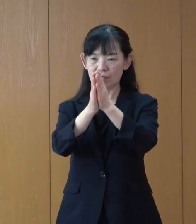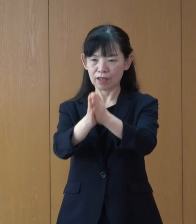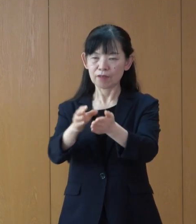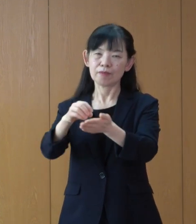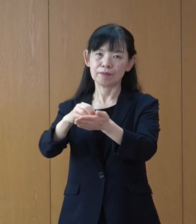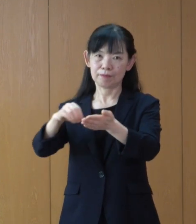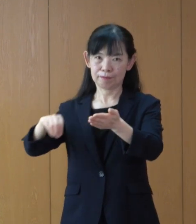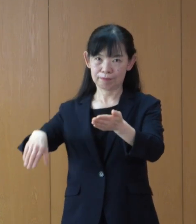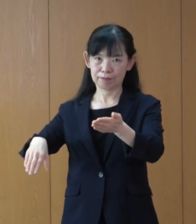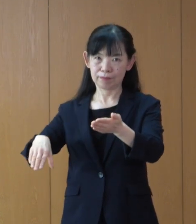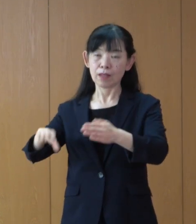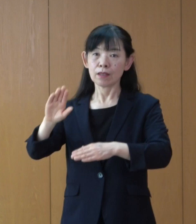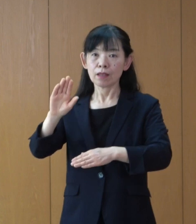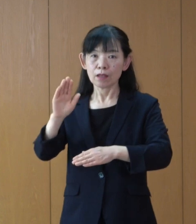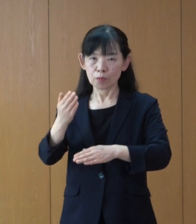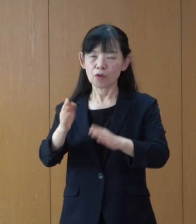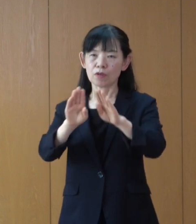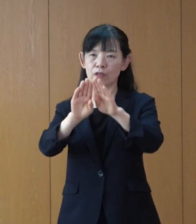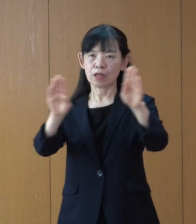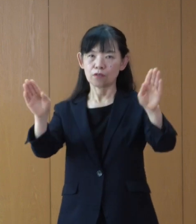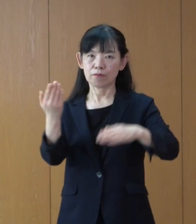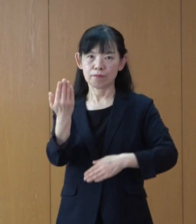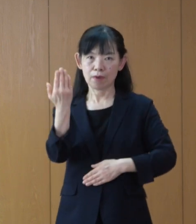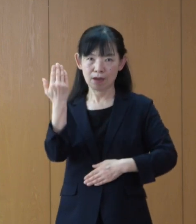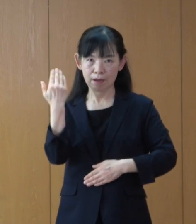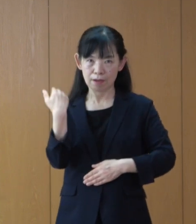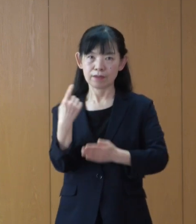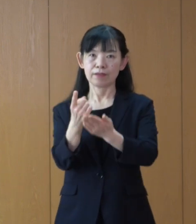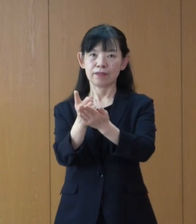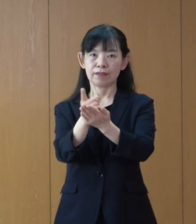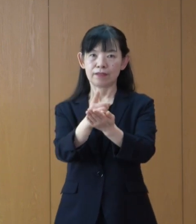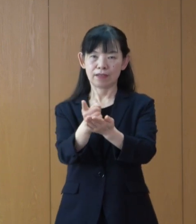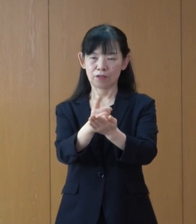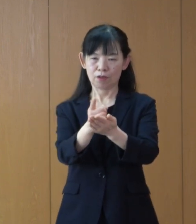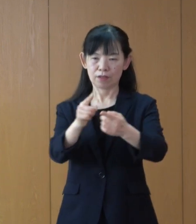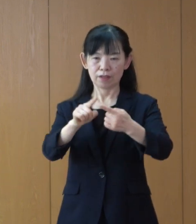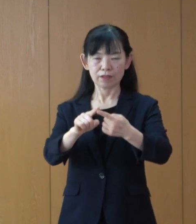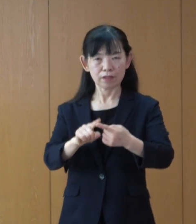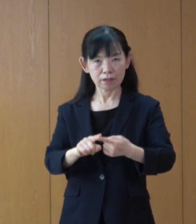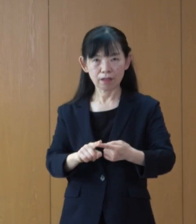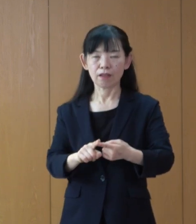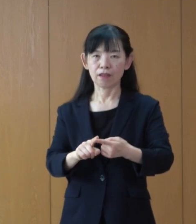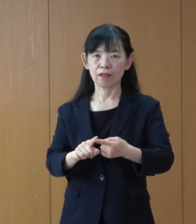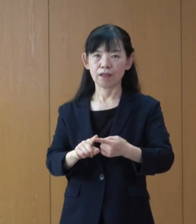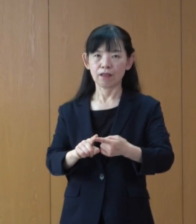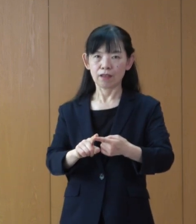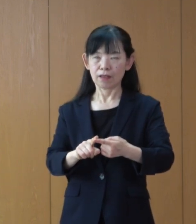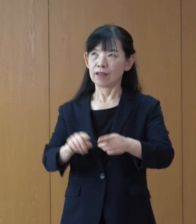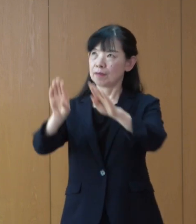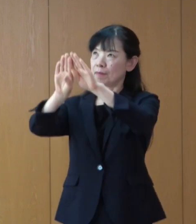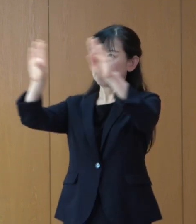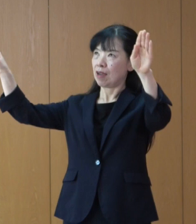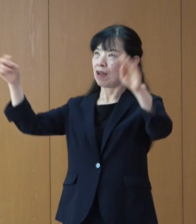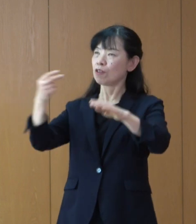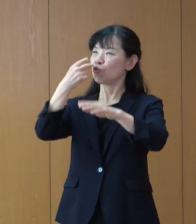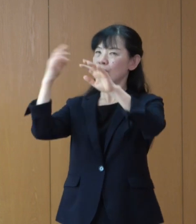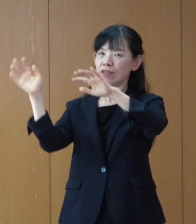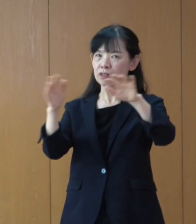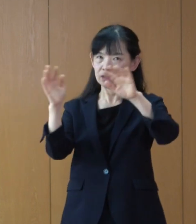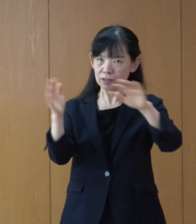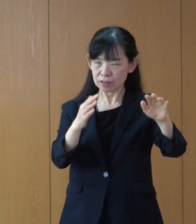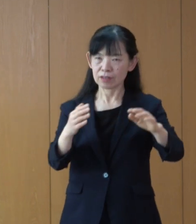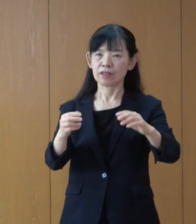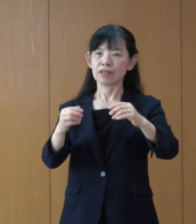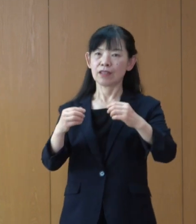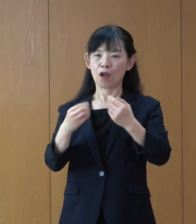ただし施設の再開にあたってはガイドライン等に基づき施設の換気、入場制限の実